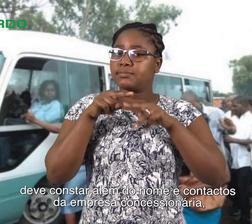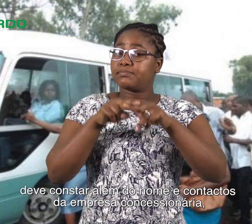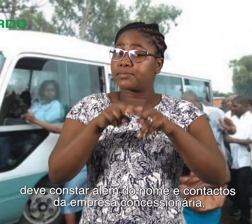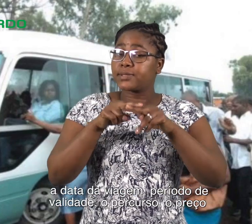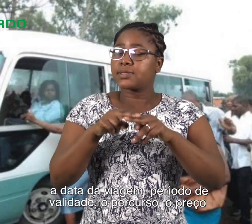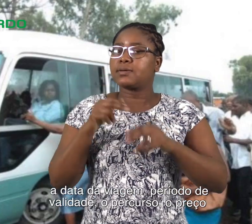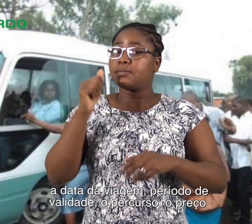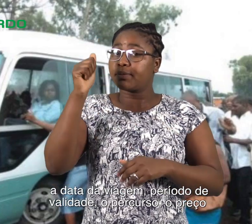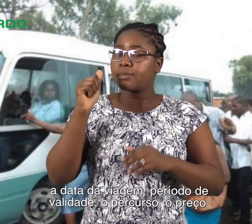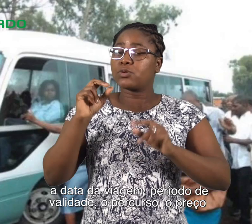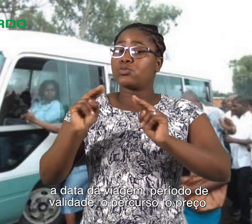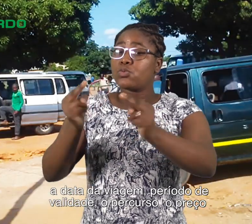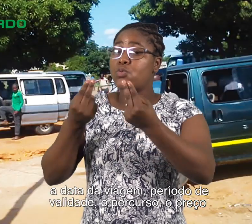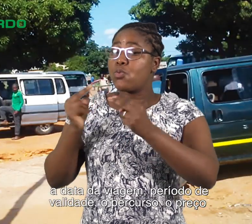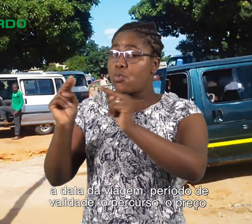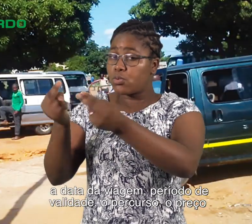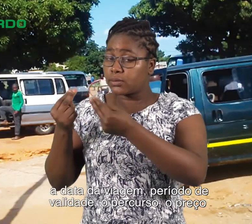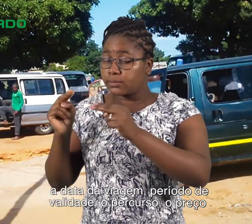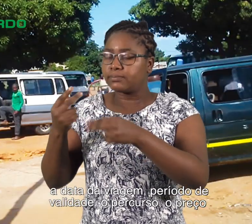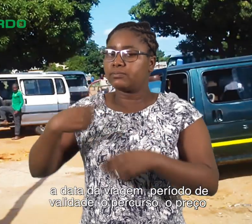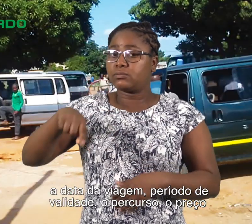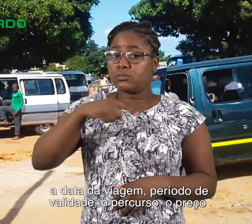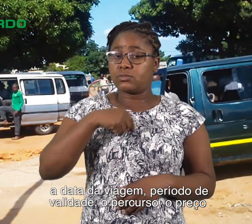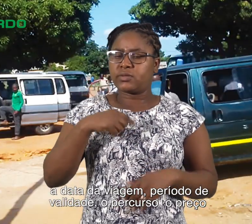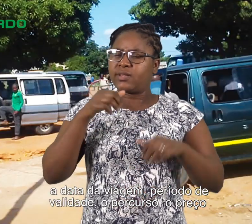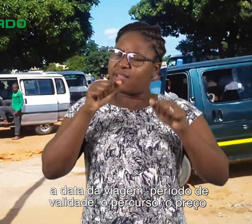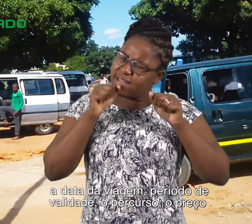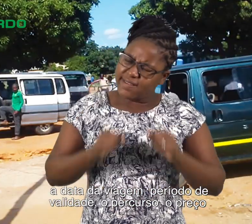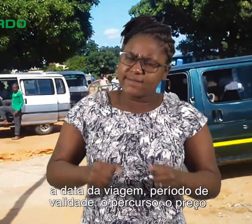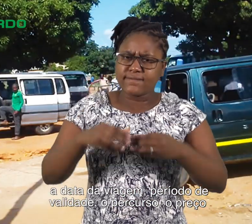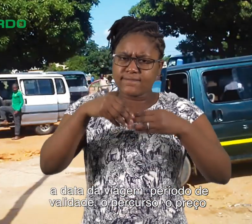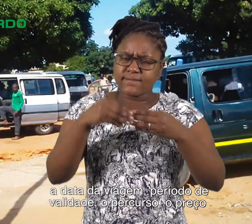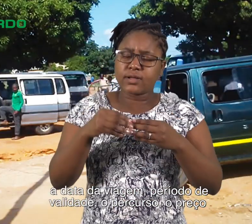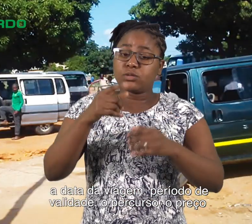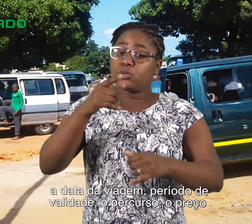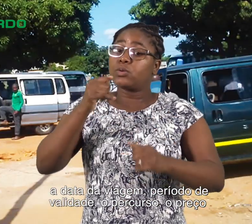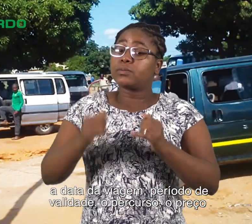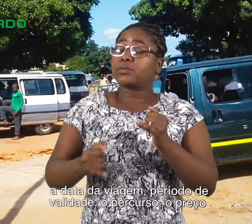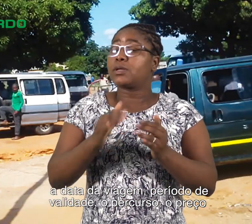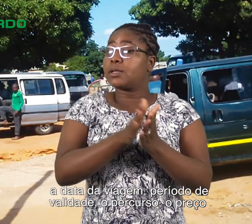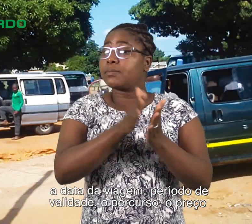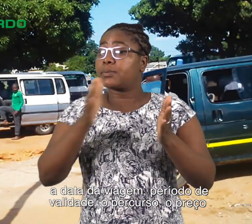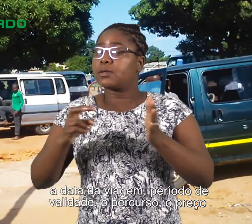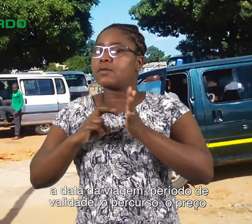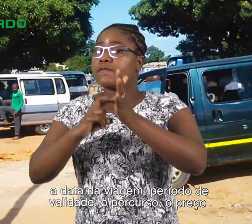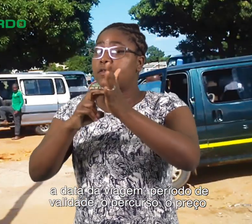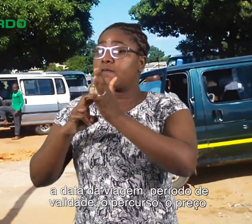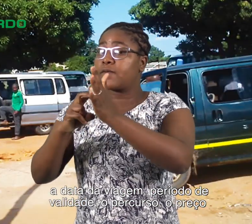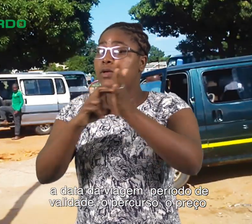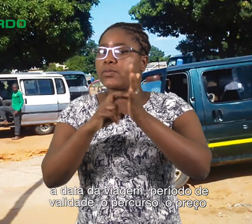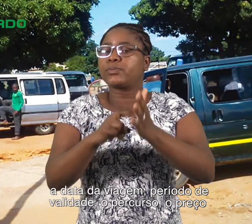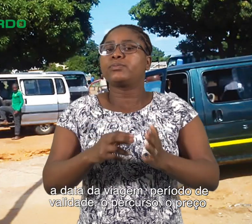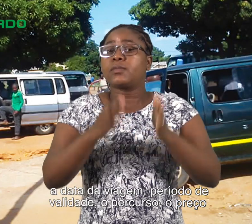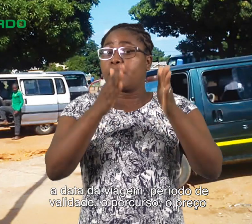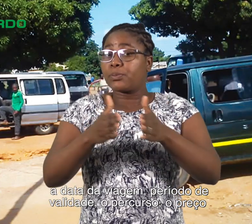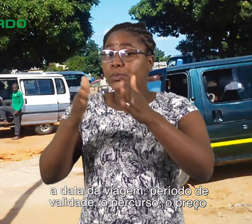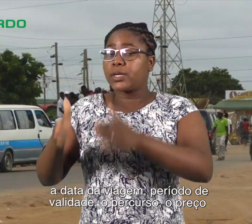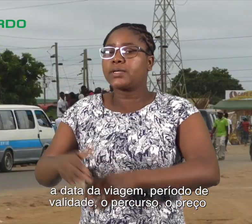deve constar, além do nome e contatos da empresa concessionária, a data de viagem, período de